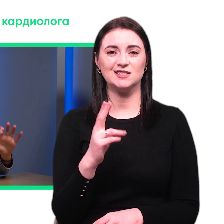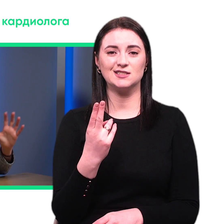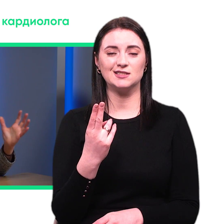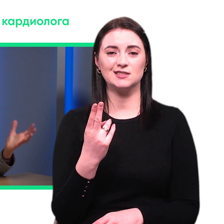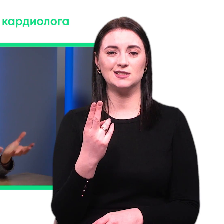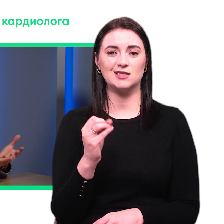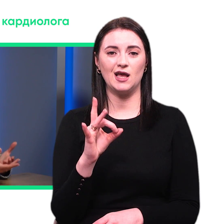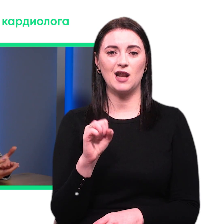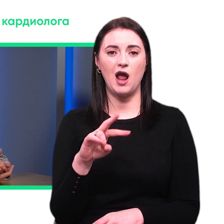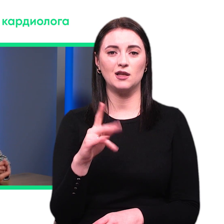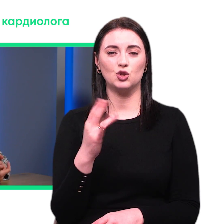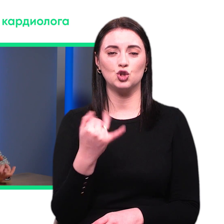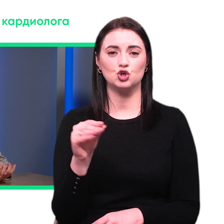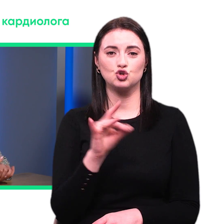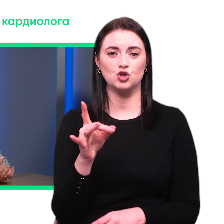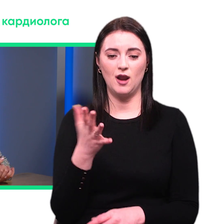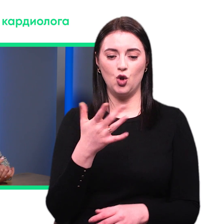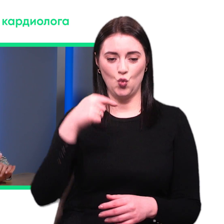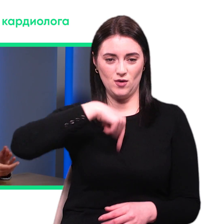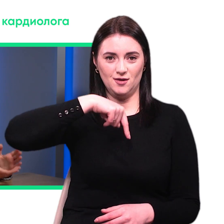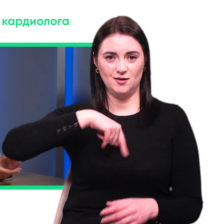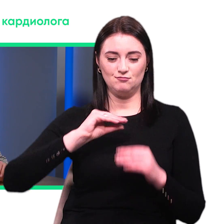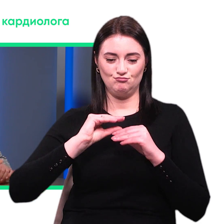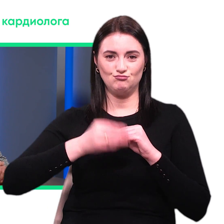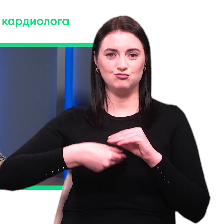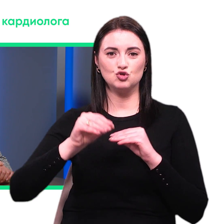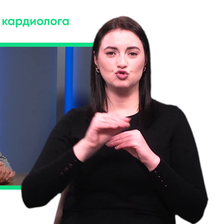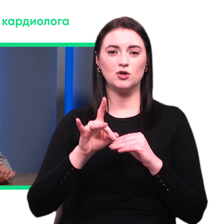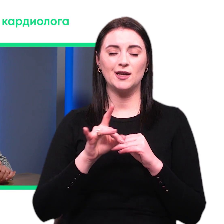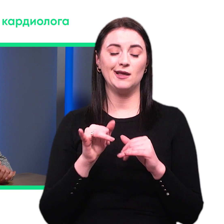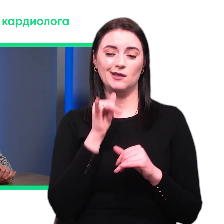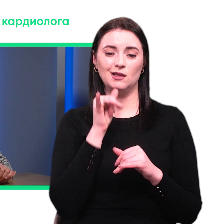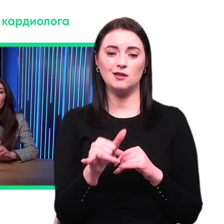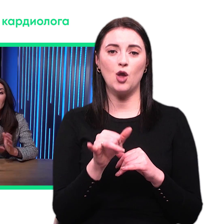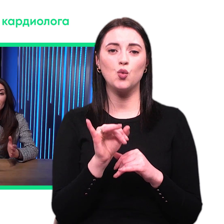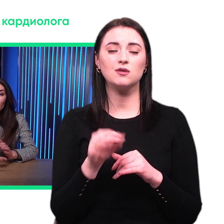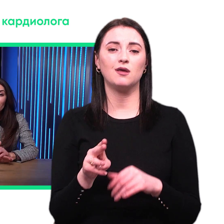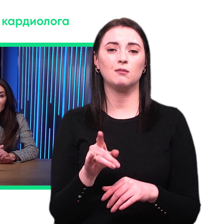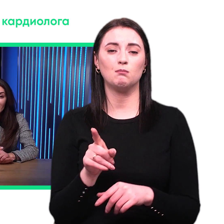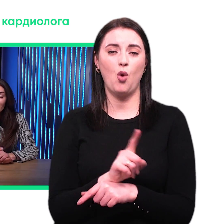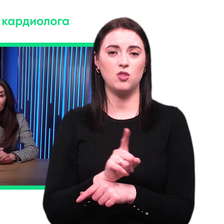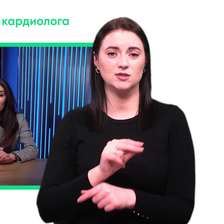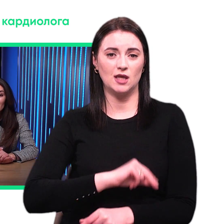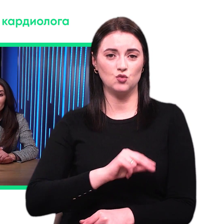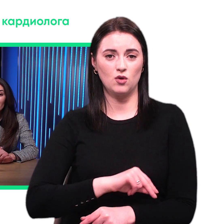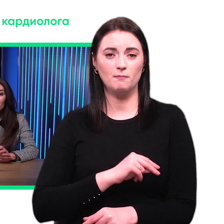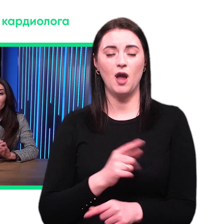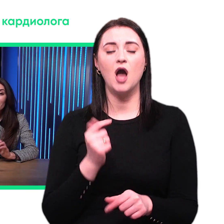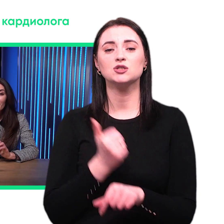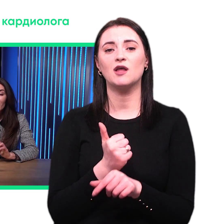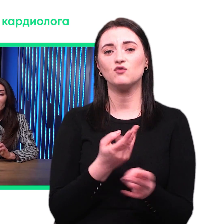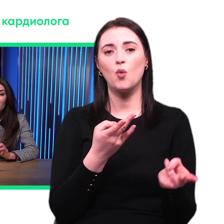который окружает ваши внутренние органы и не дает им полноценно работать. Основной вред, который